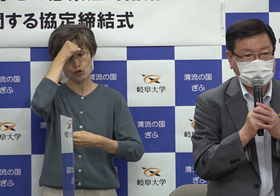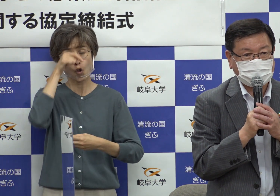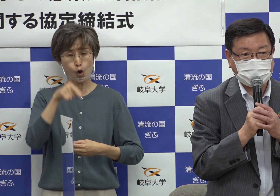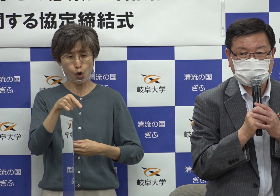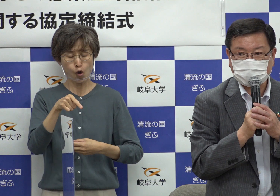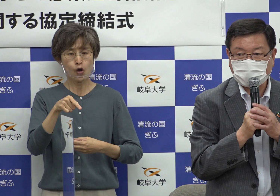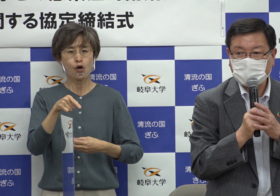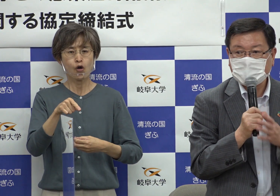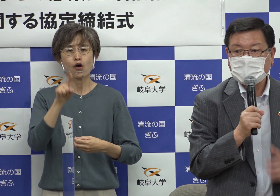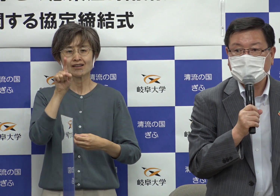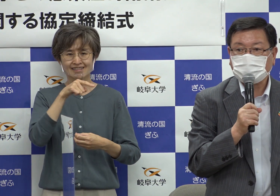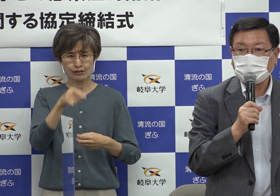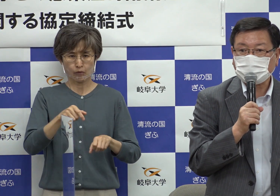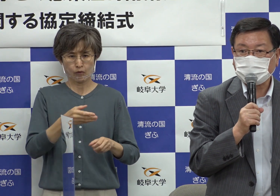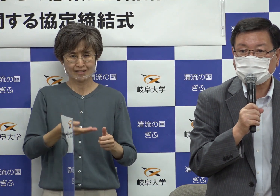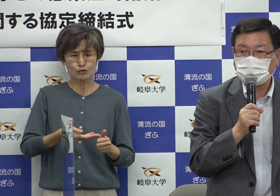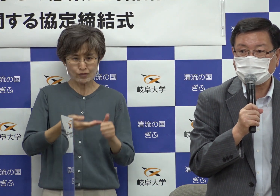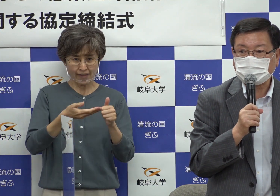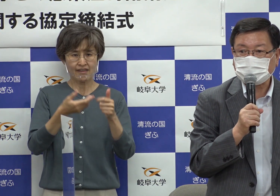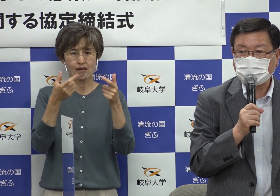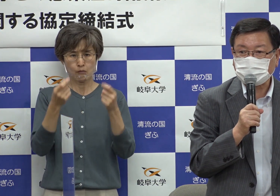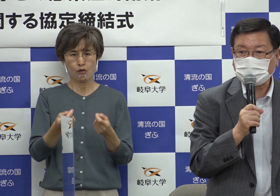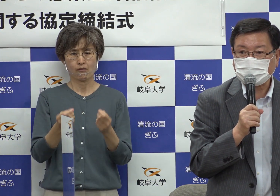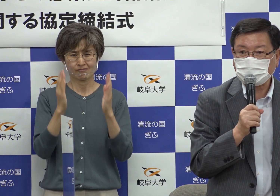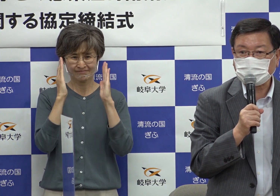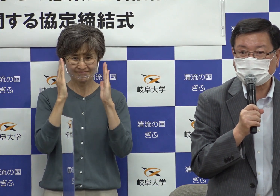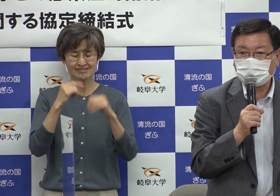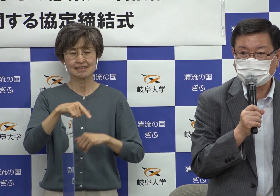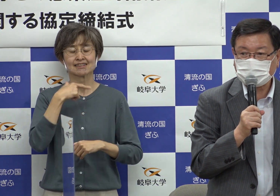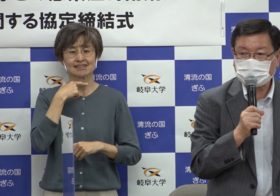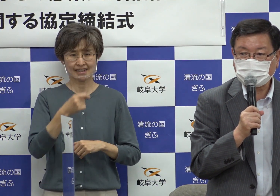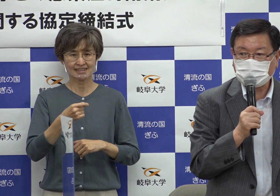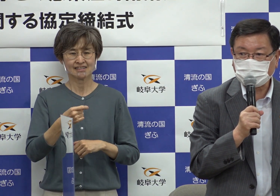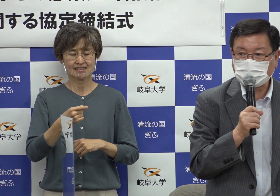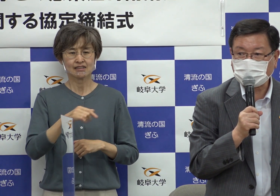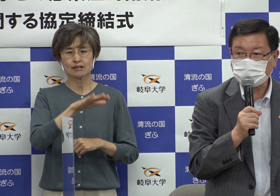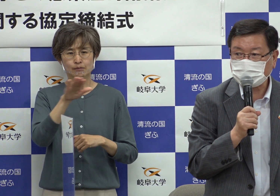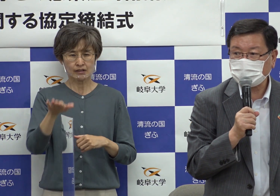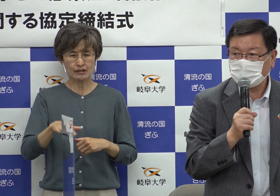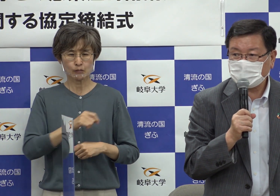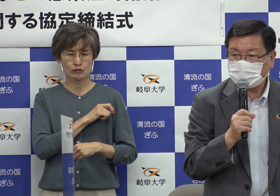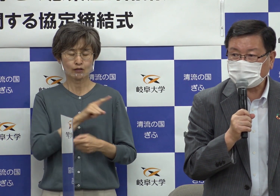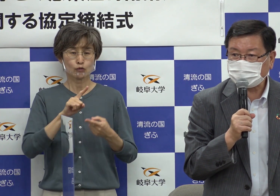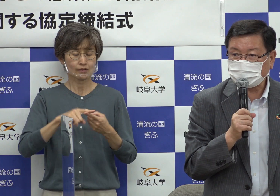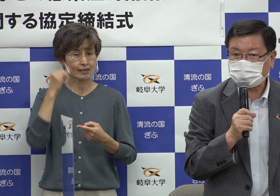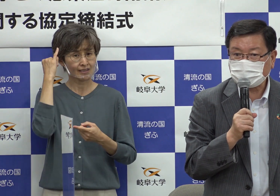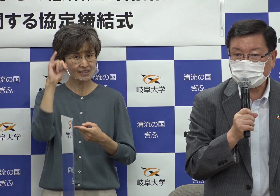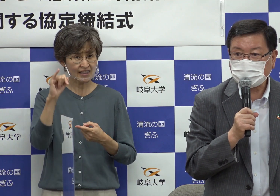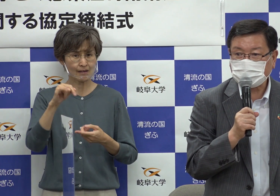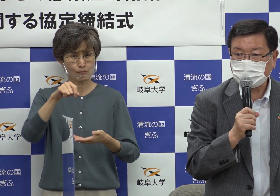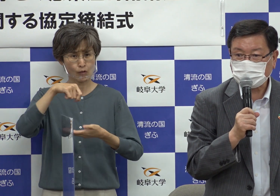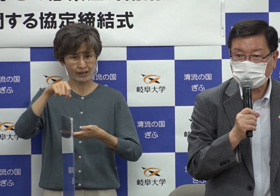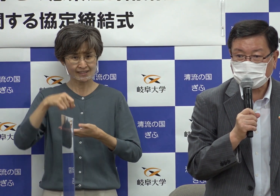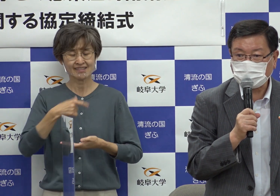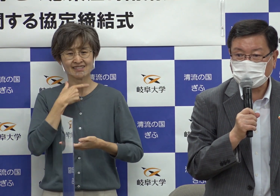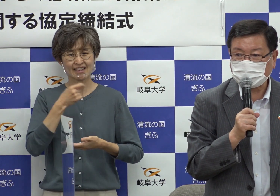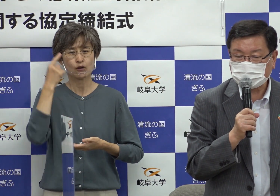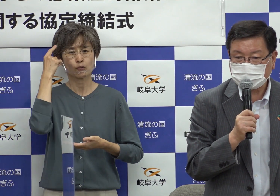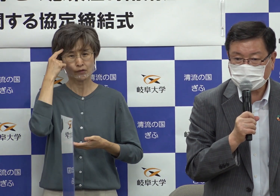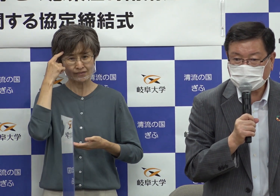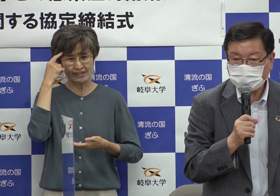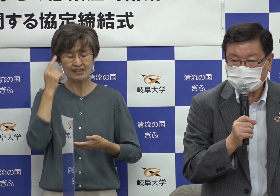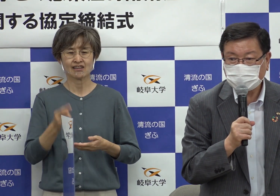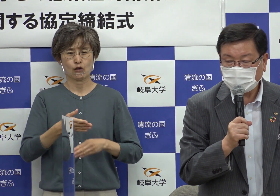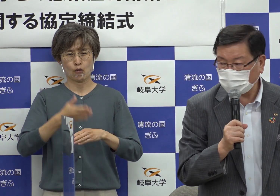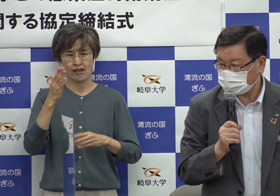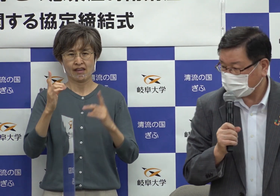進してまいりたいと思いますので、今後ともどうぞ大将公所からのご意見を頂戴できるようにお願いをして、簡単ですけれども学長としてのお礼と